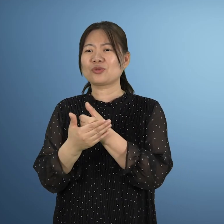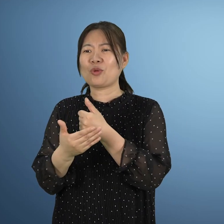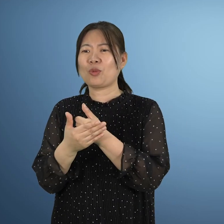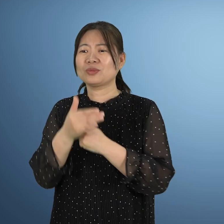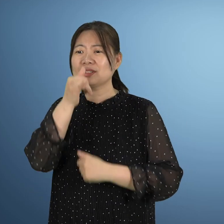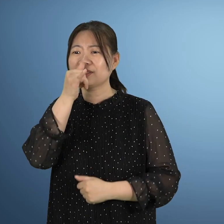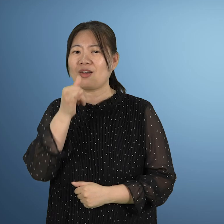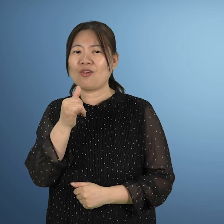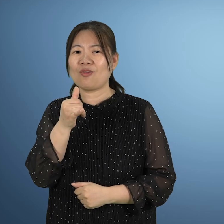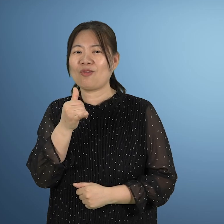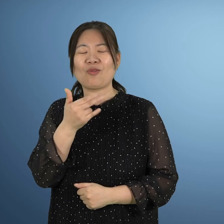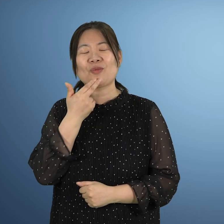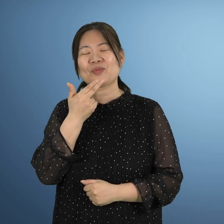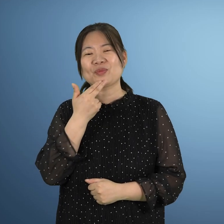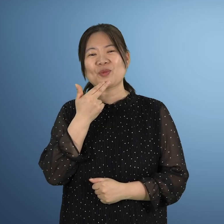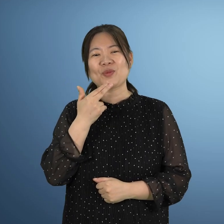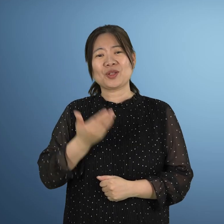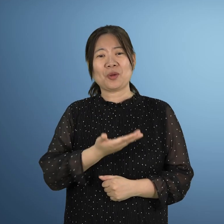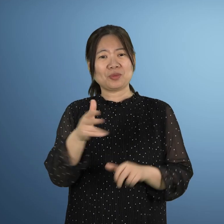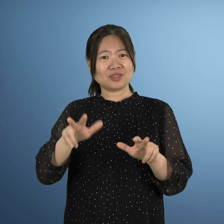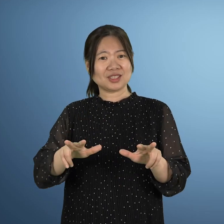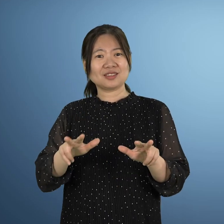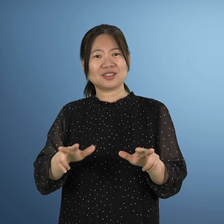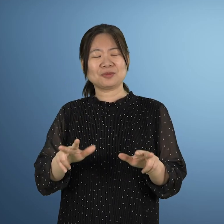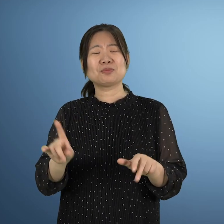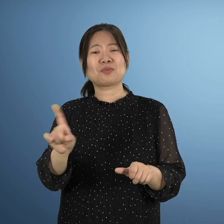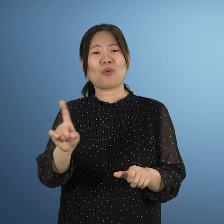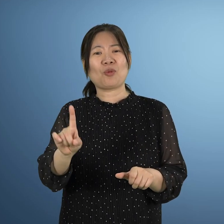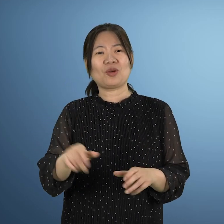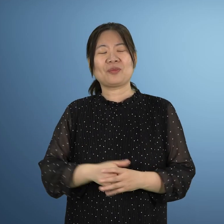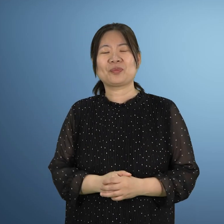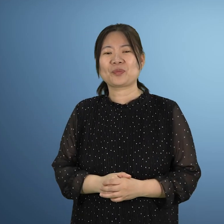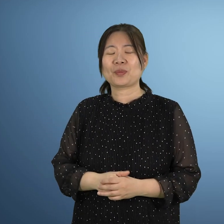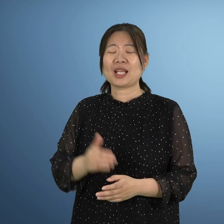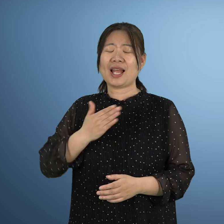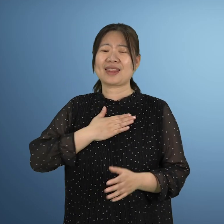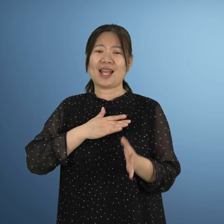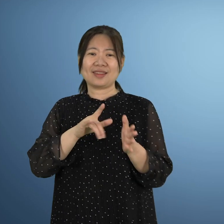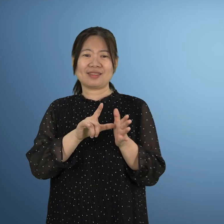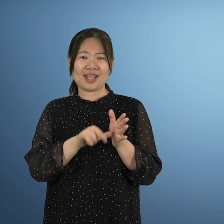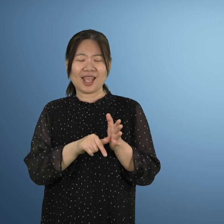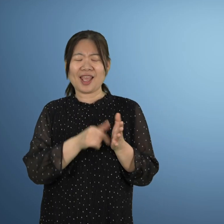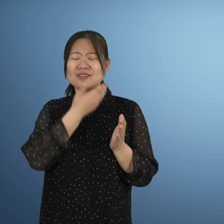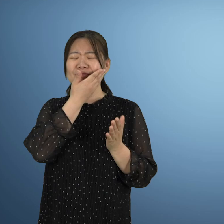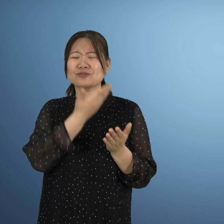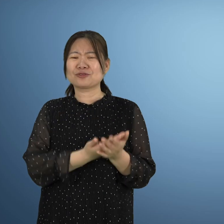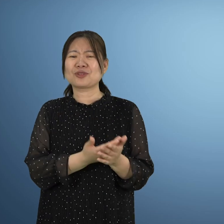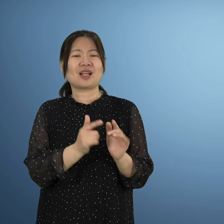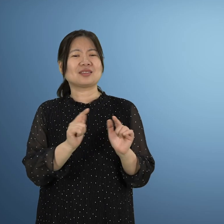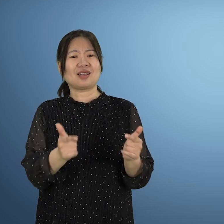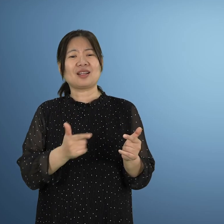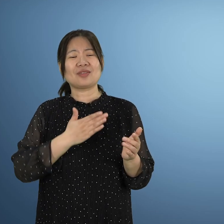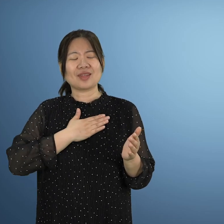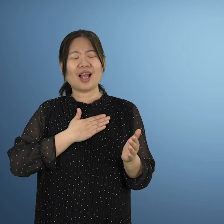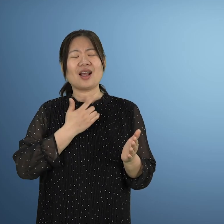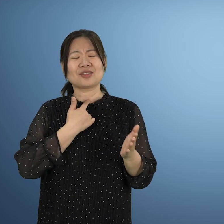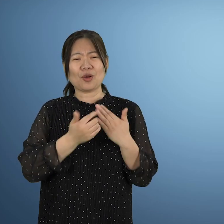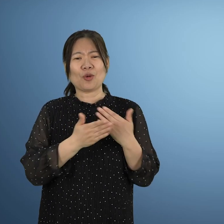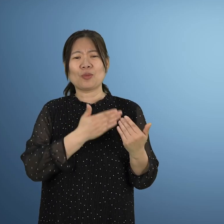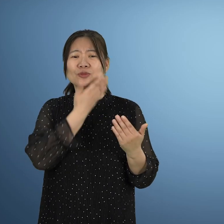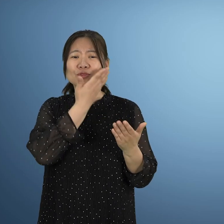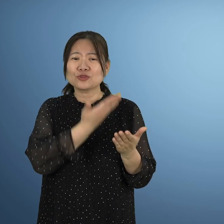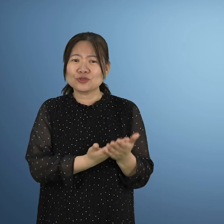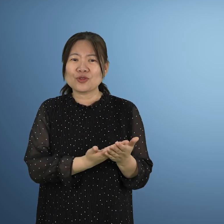돼요? 여러분, 지금은 그래서 라떼는 이 중요한 게 아니고